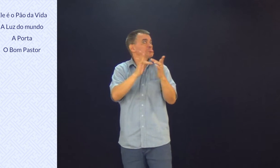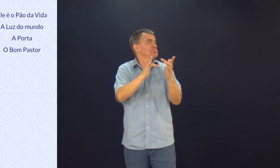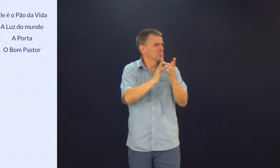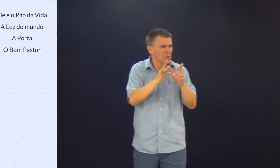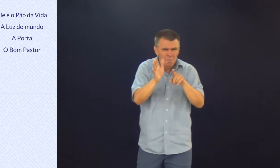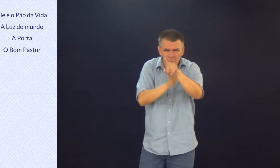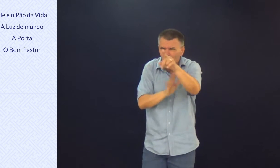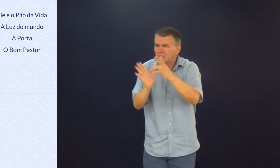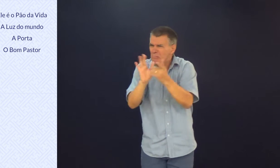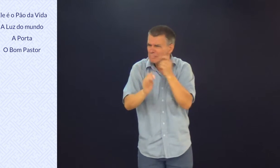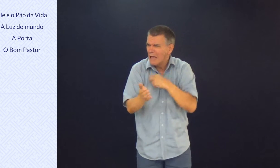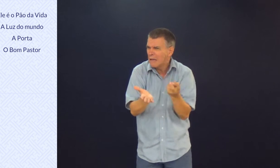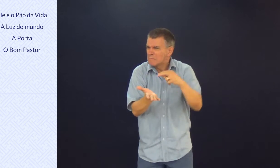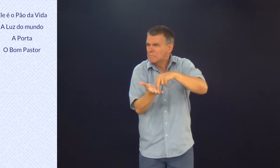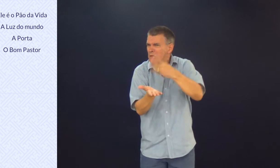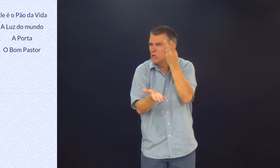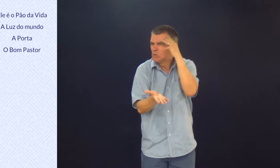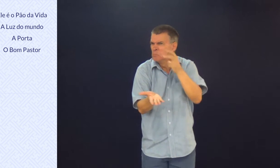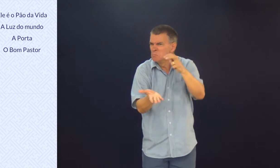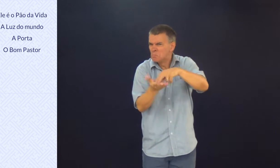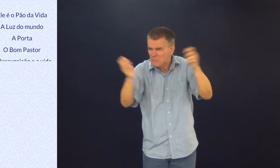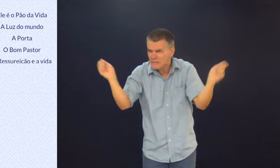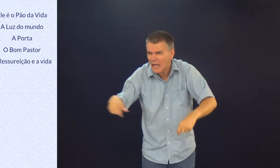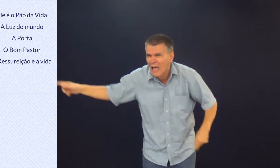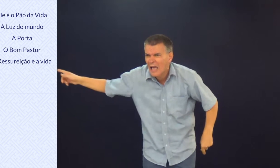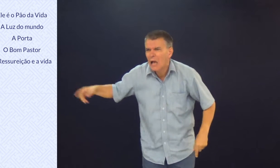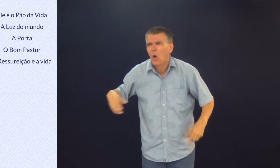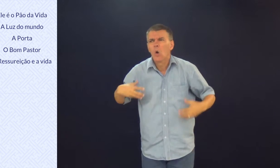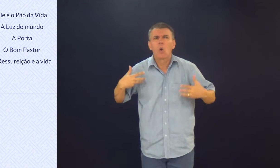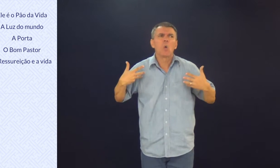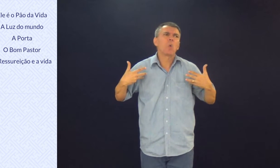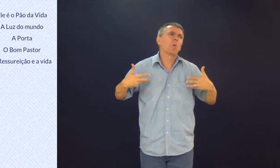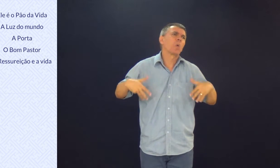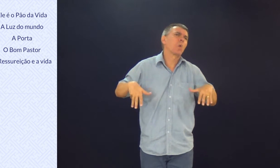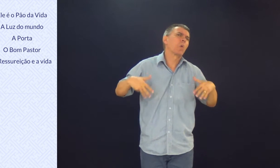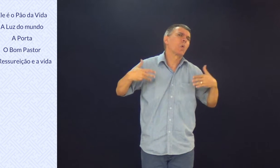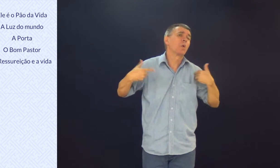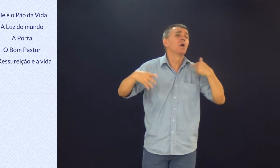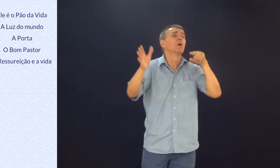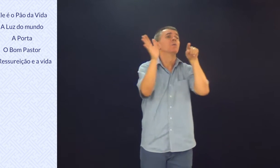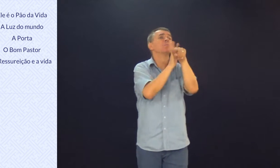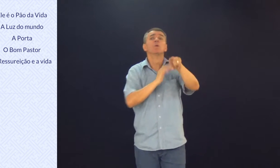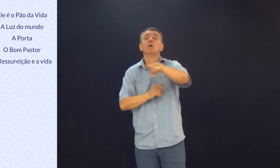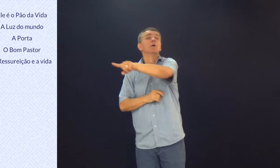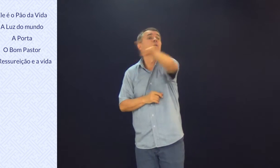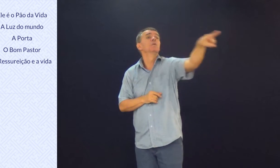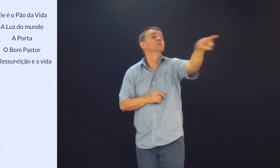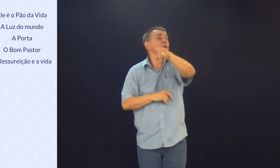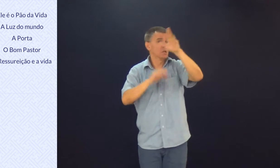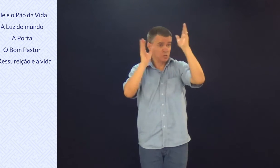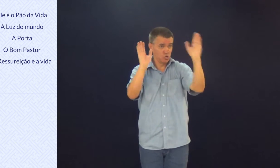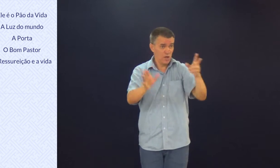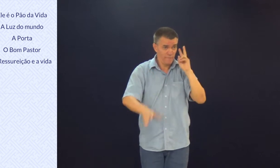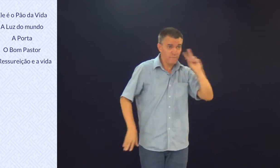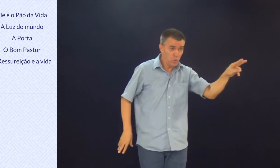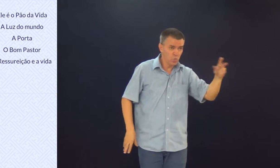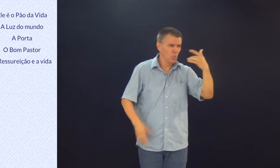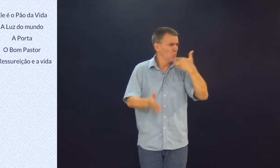jesus ele consegue ele ressuscitou sim claro que isso citou eu pergunto